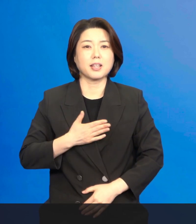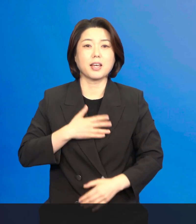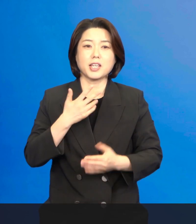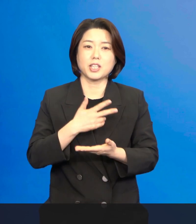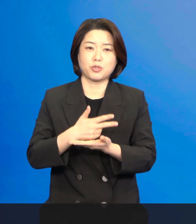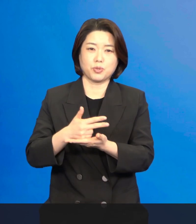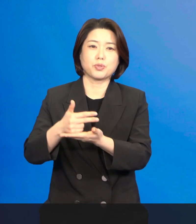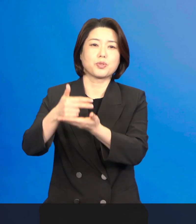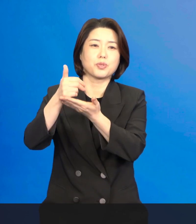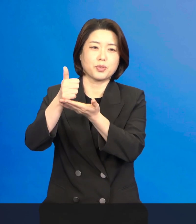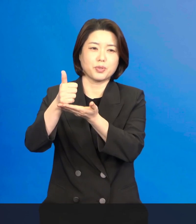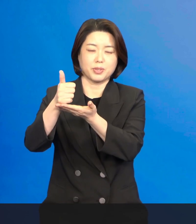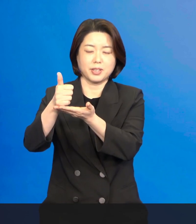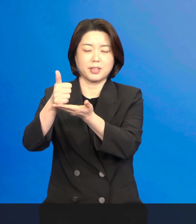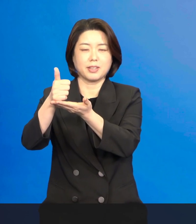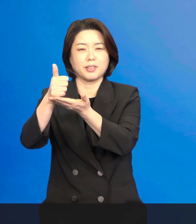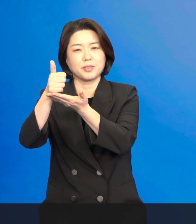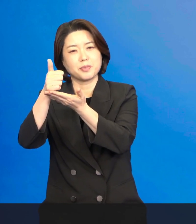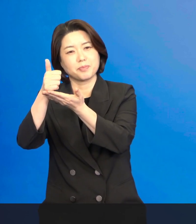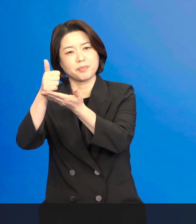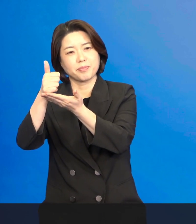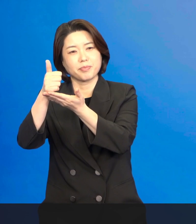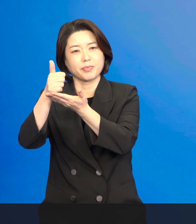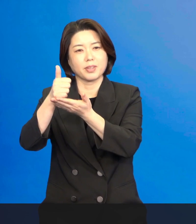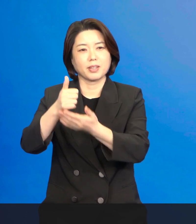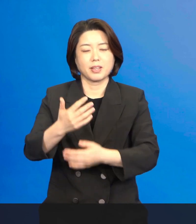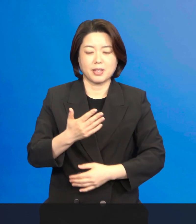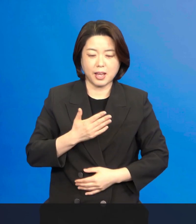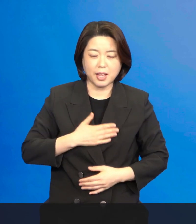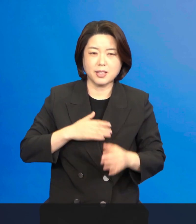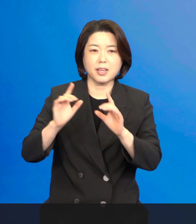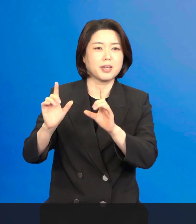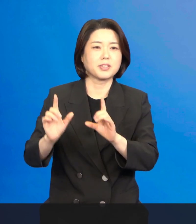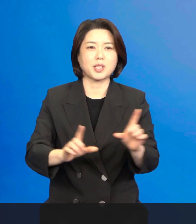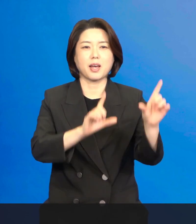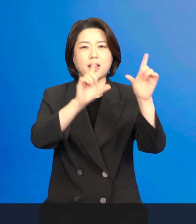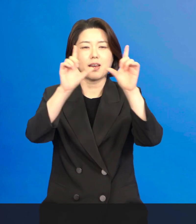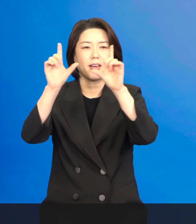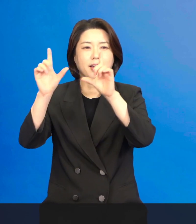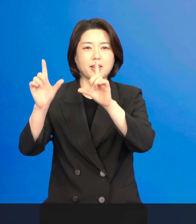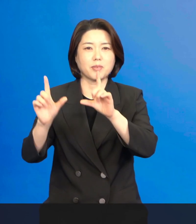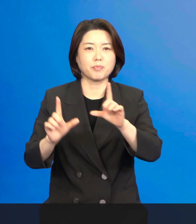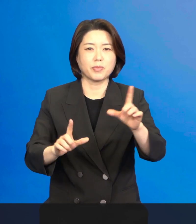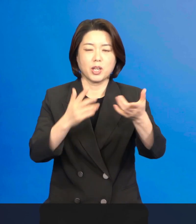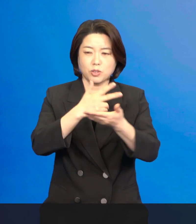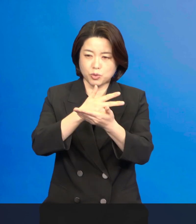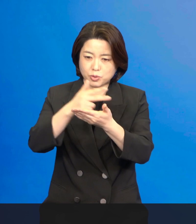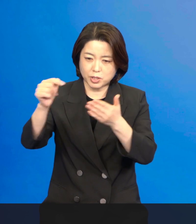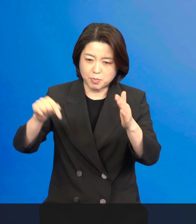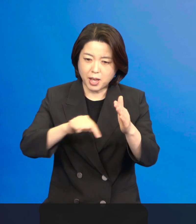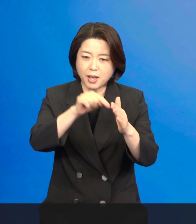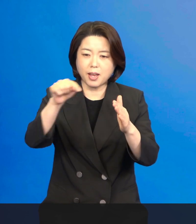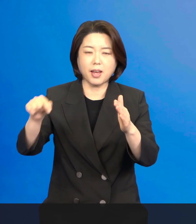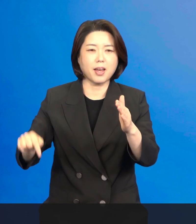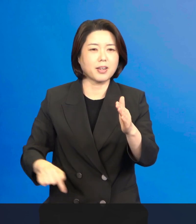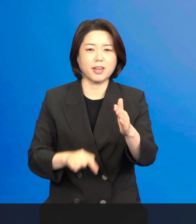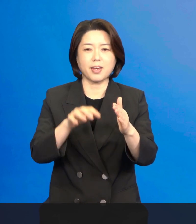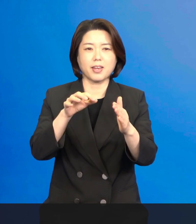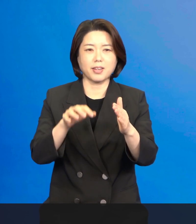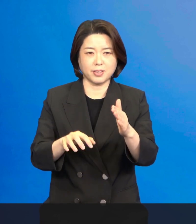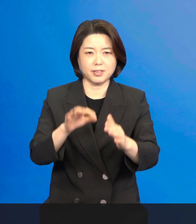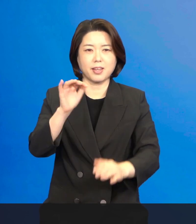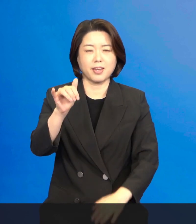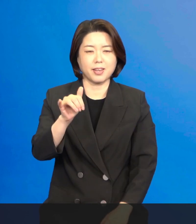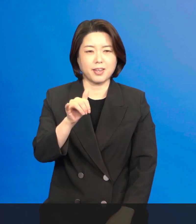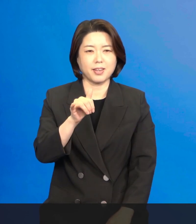진실하신 나의 주님 나의 삶 주님